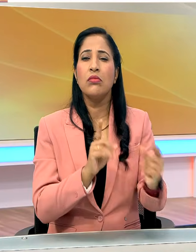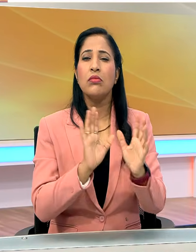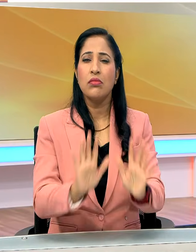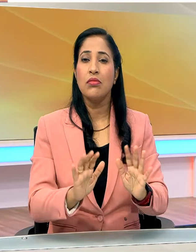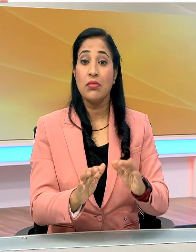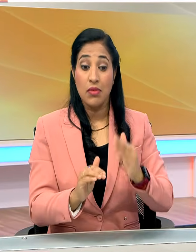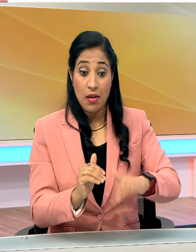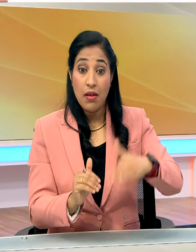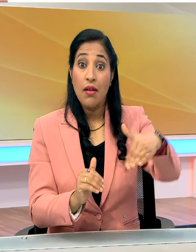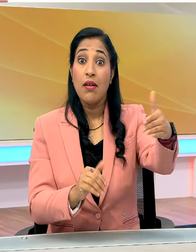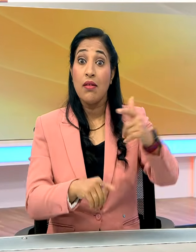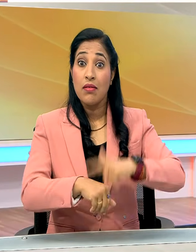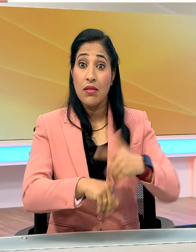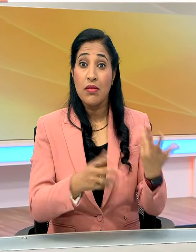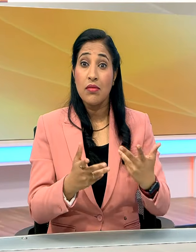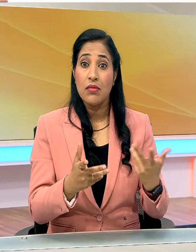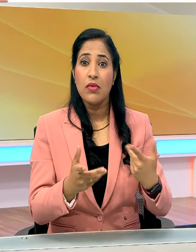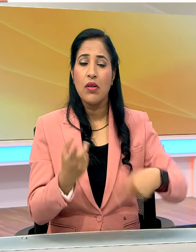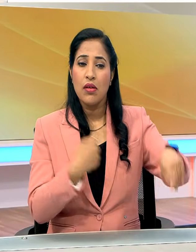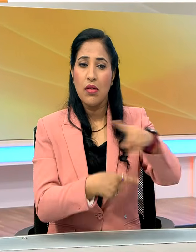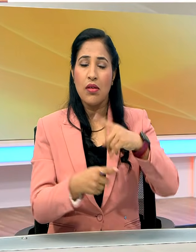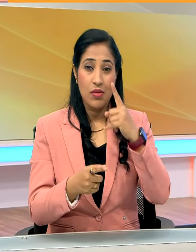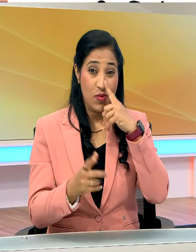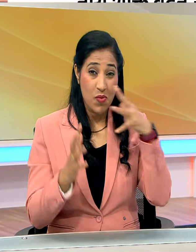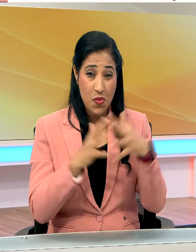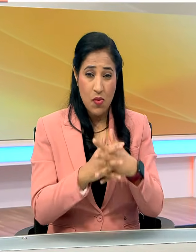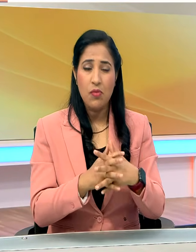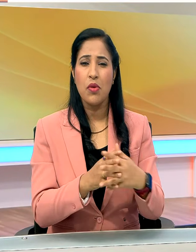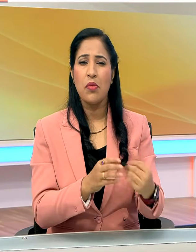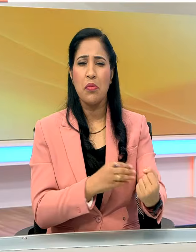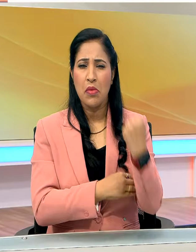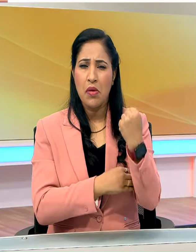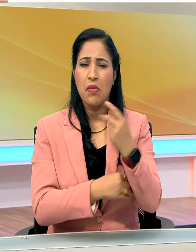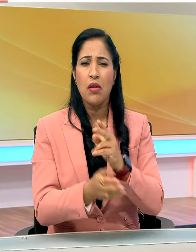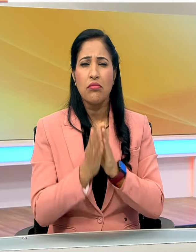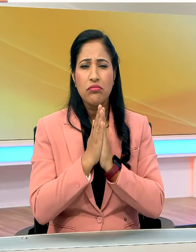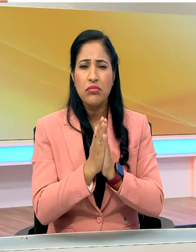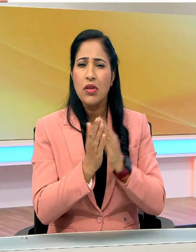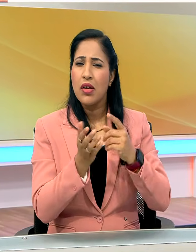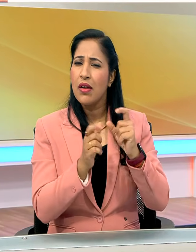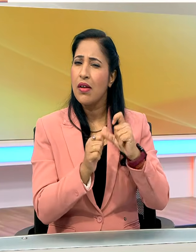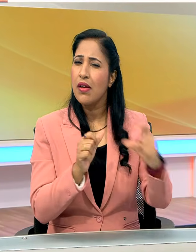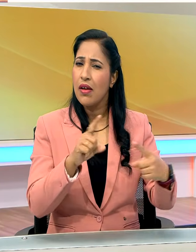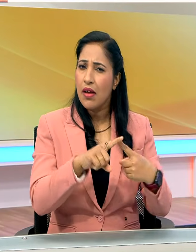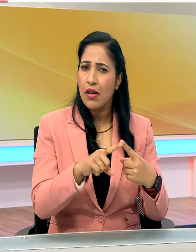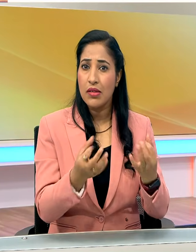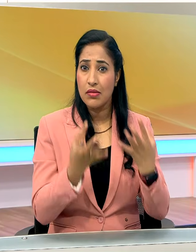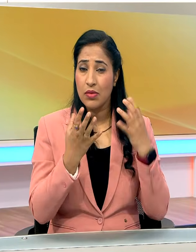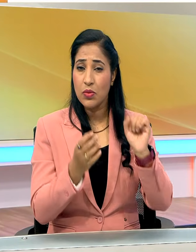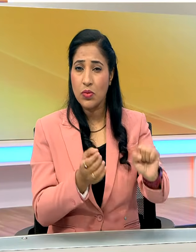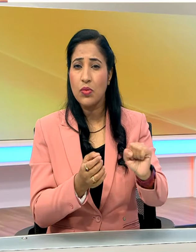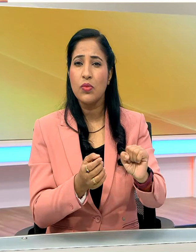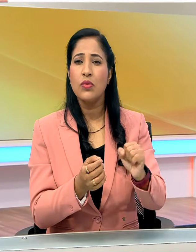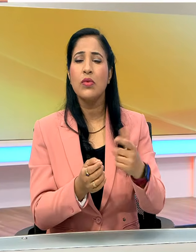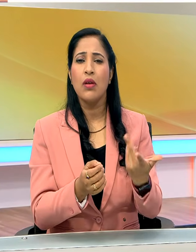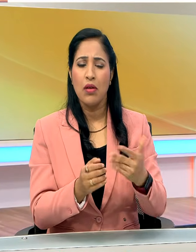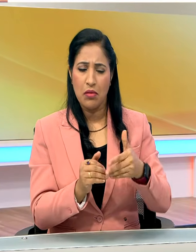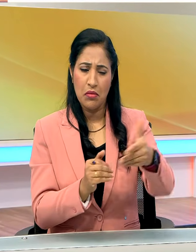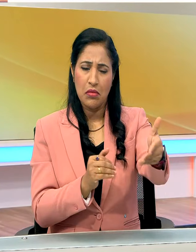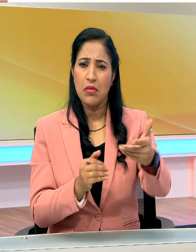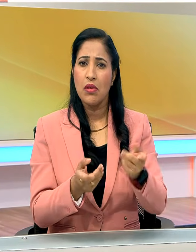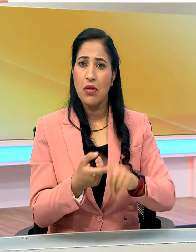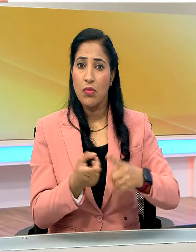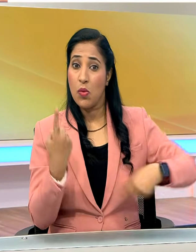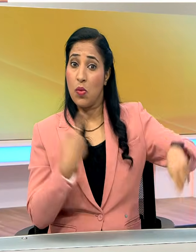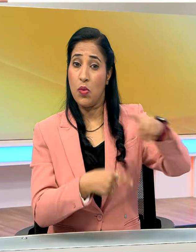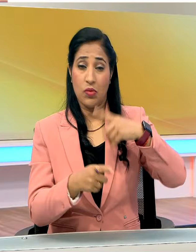तो आने वाले समय में भी जब नारी शक्ति वंदन अधिनियम बिल्कुल अभी जो स्पेशल सत्र है इसमें आने वाला है, तो हम